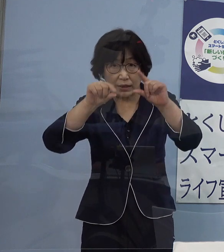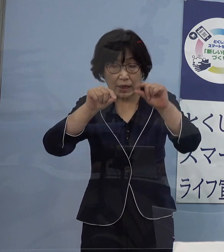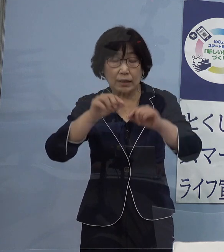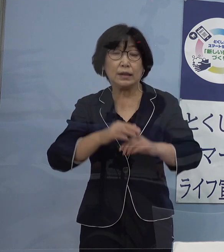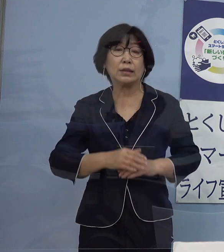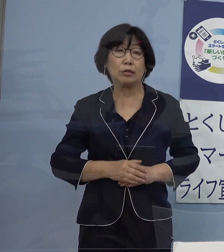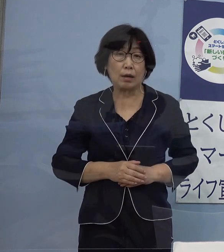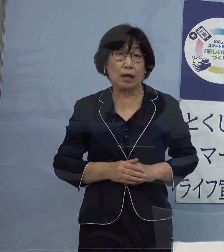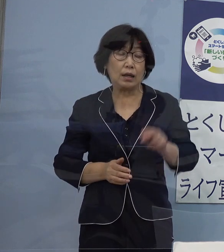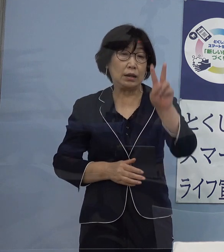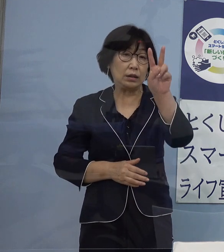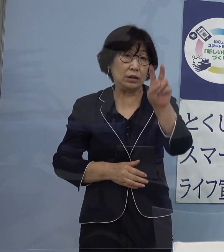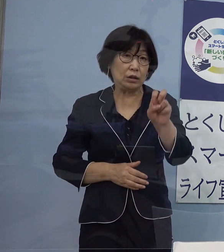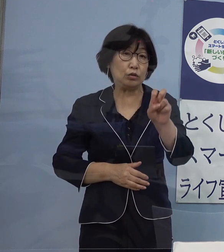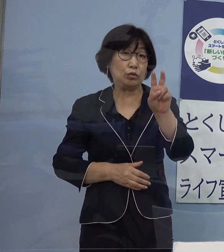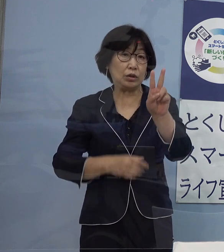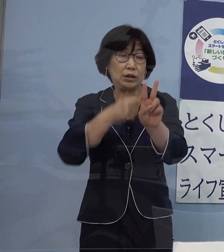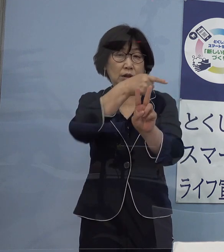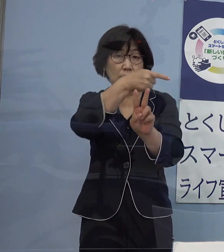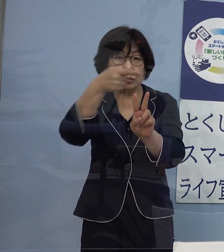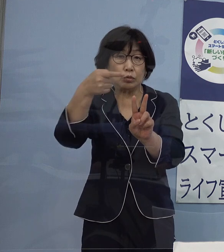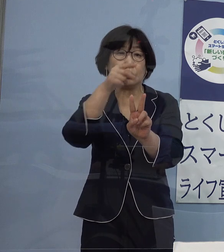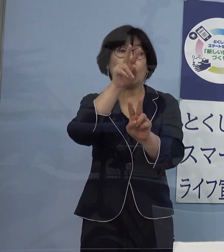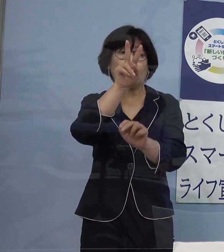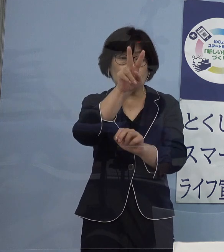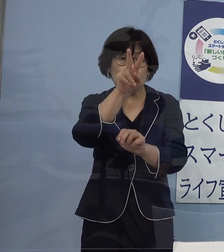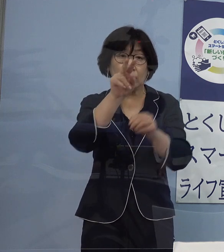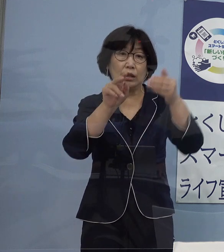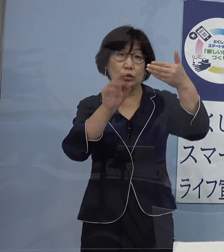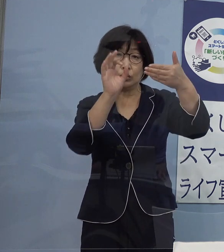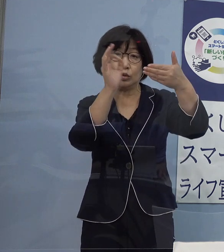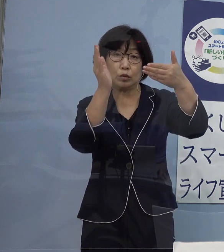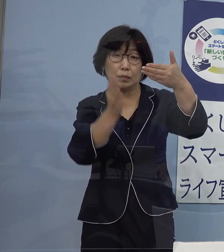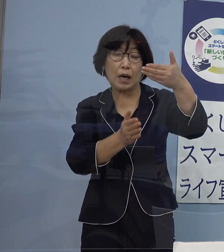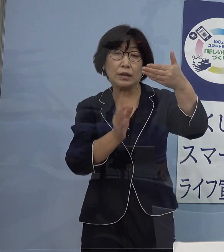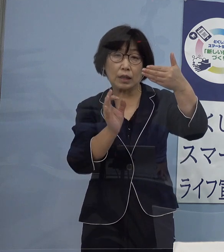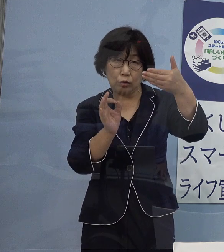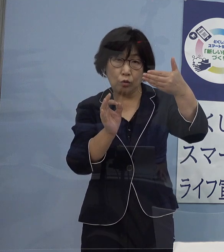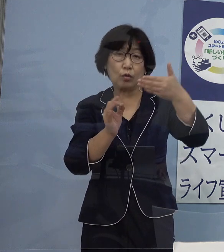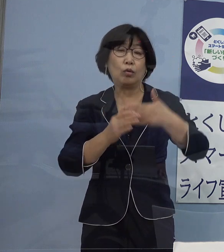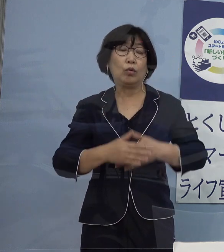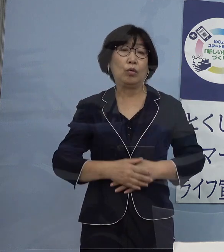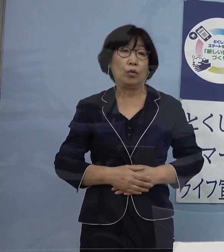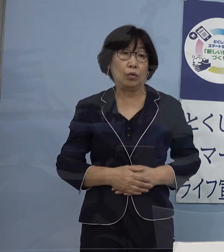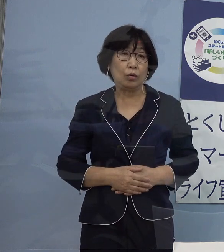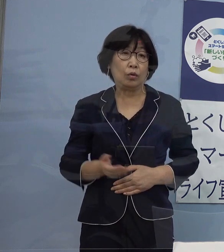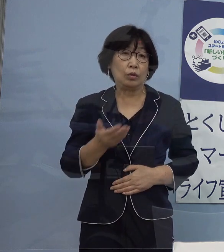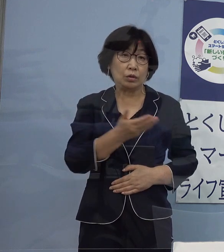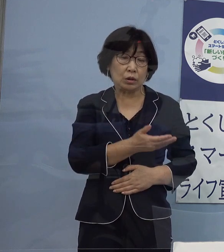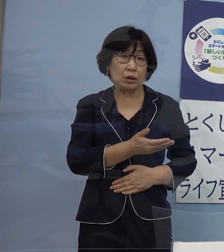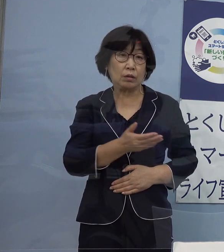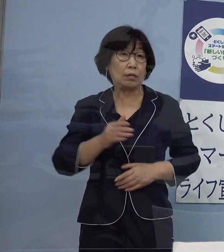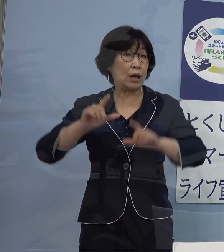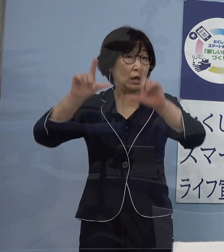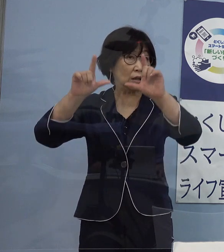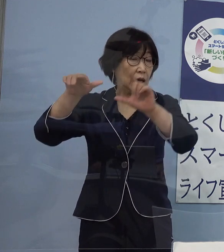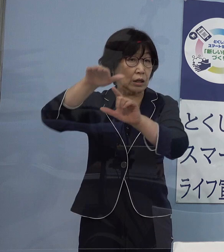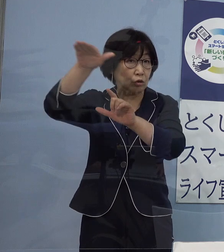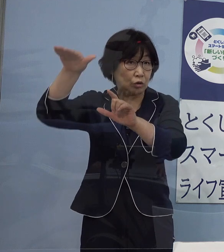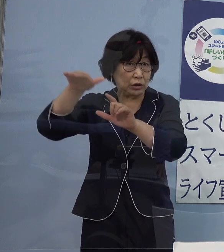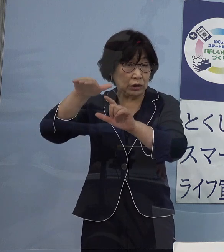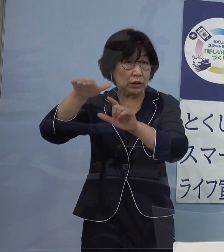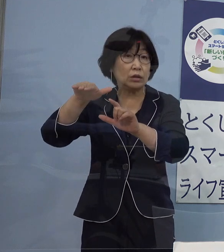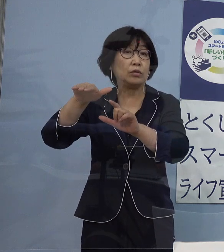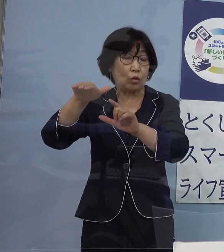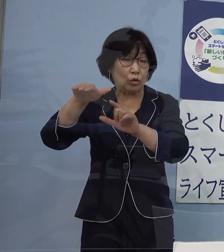ては2/22、9% となります。次に大都市部を中心に重視をされ